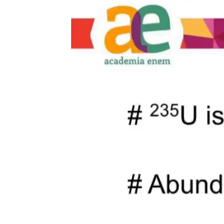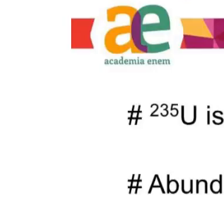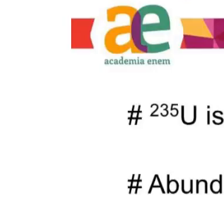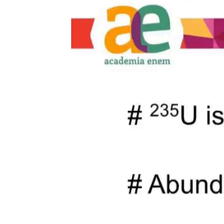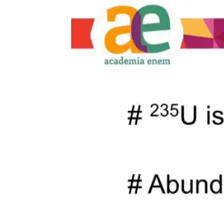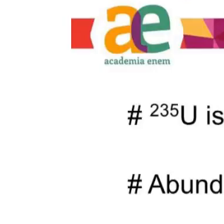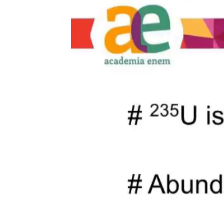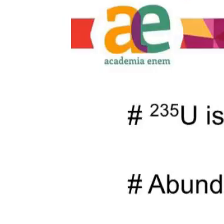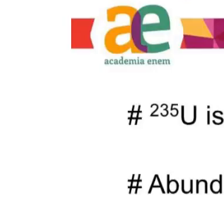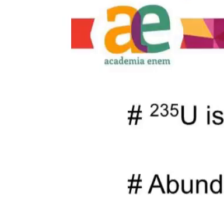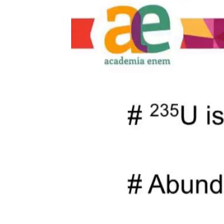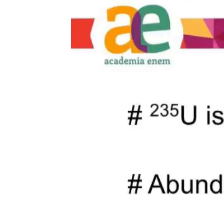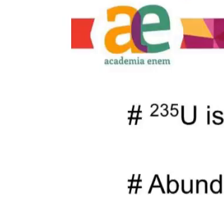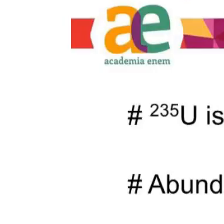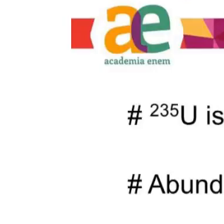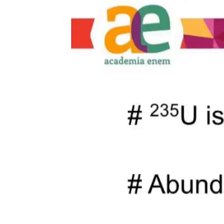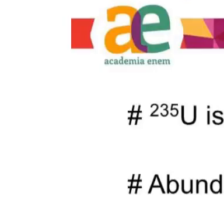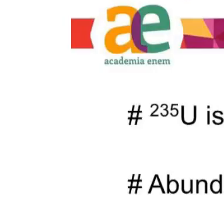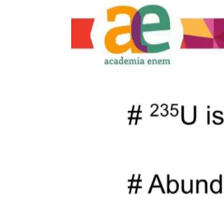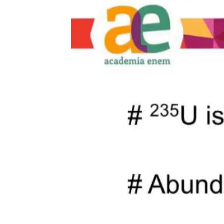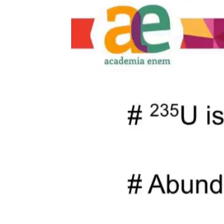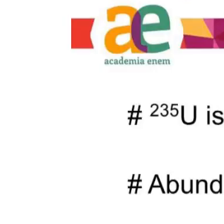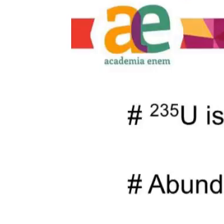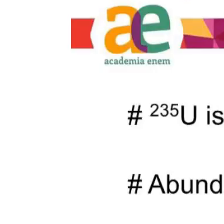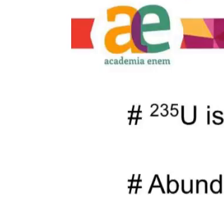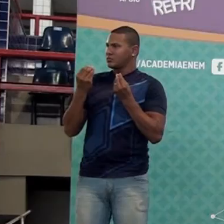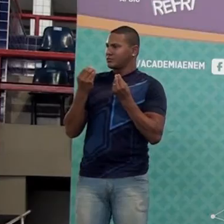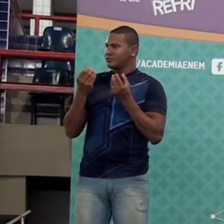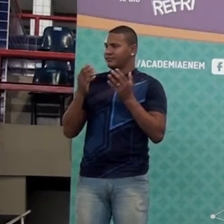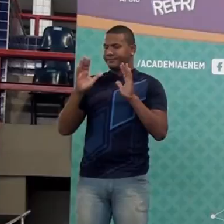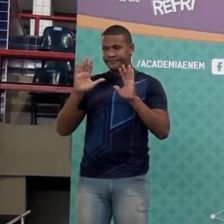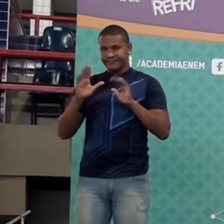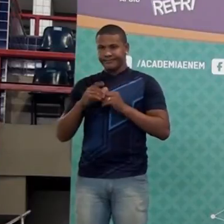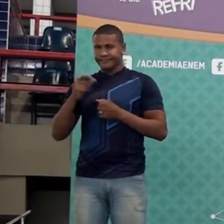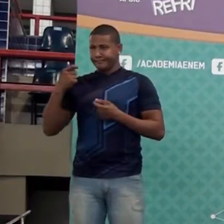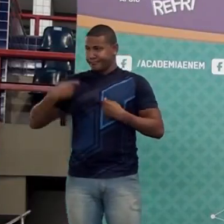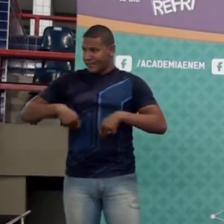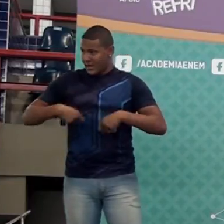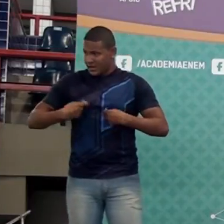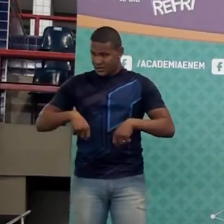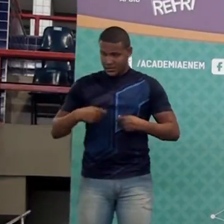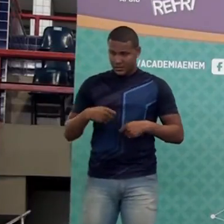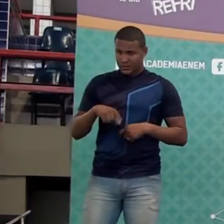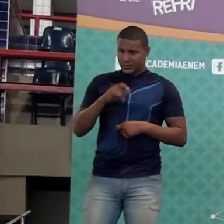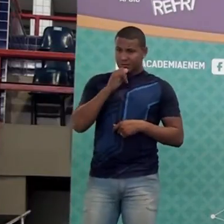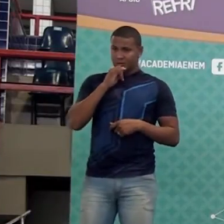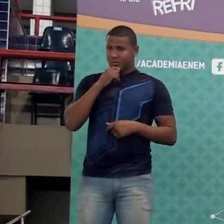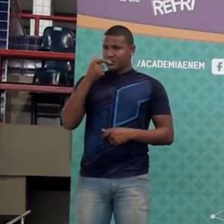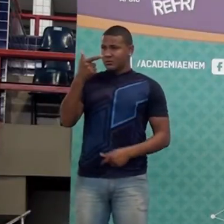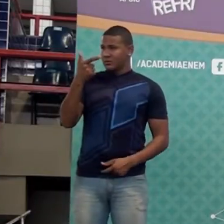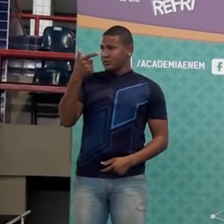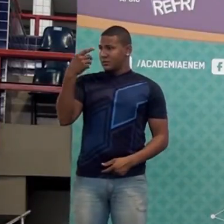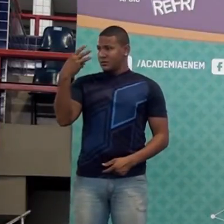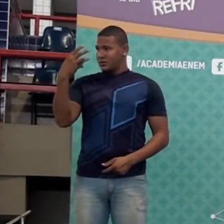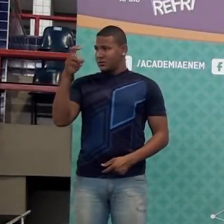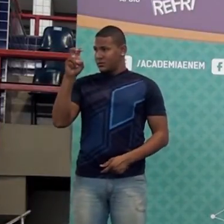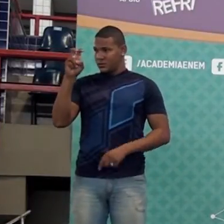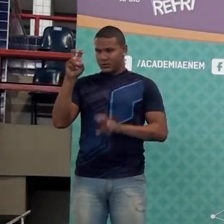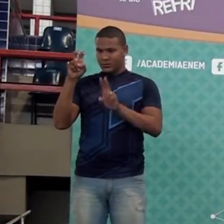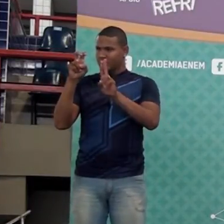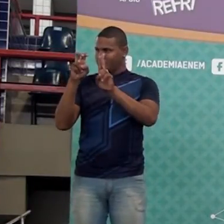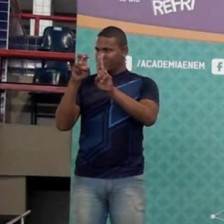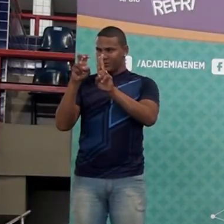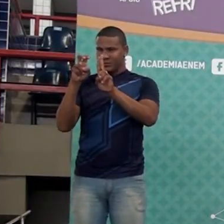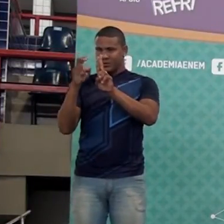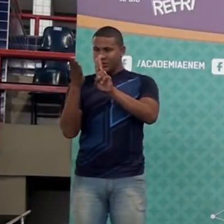Aí o que é que tem que ser feito nesse caso? Você tem que aumentar a proporção do urânio 235.